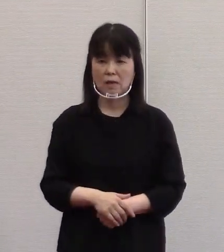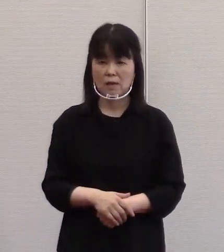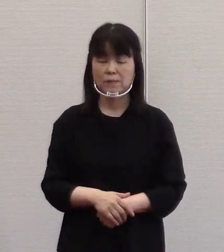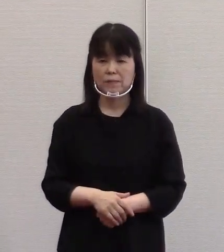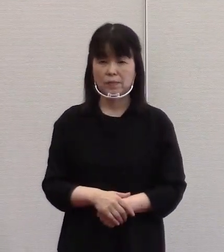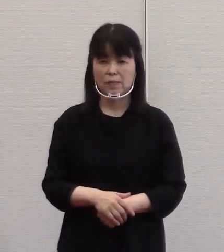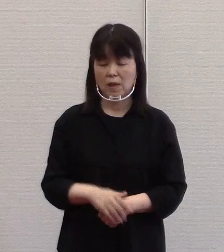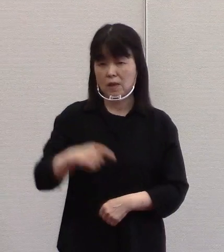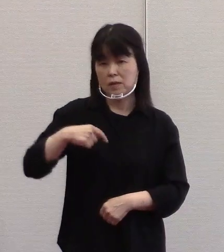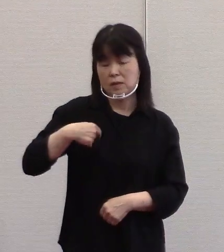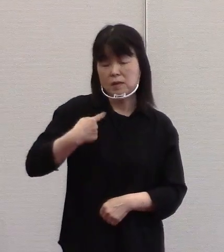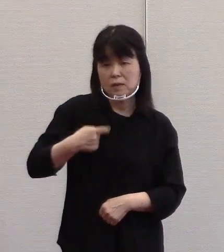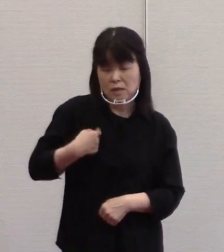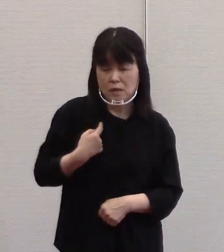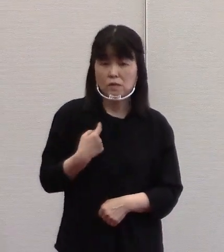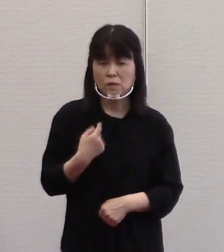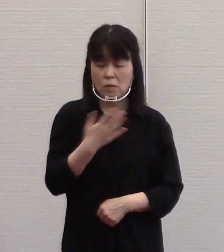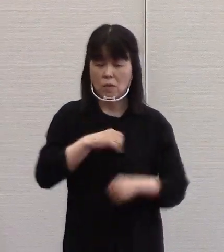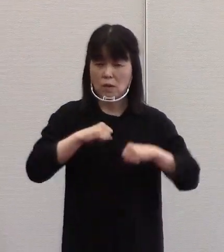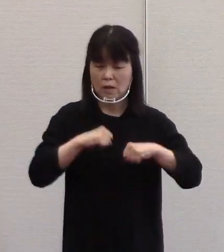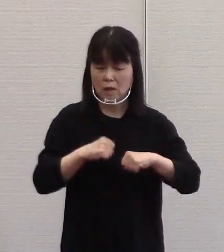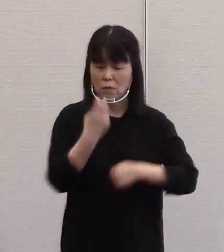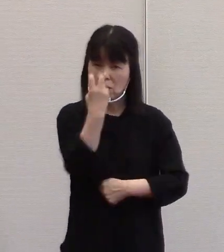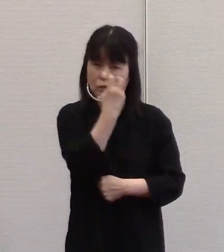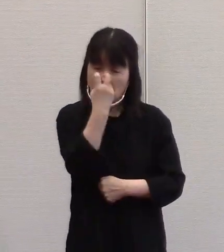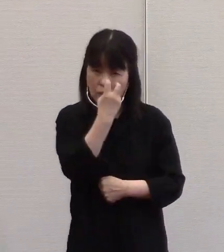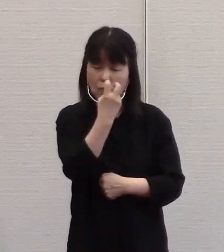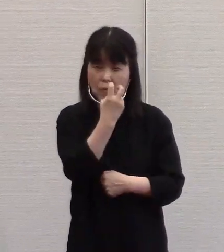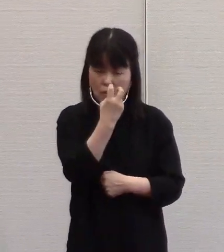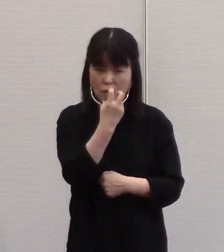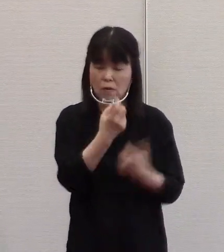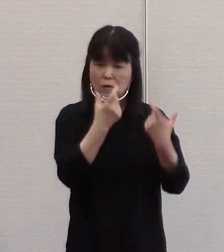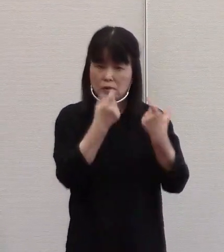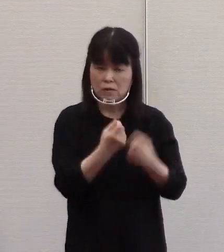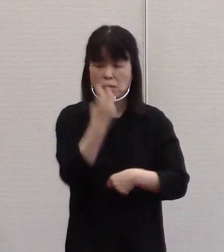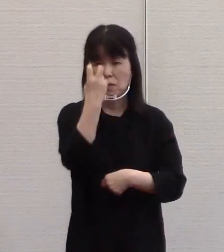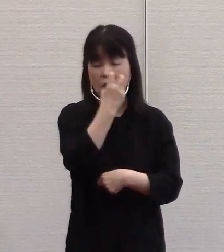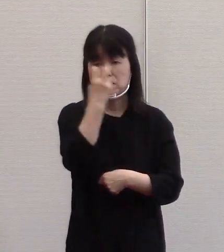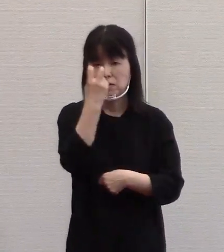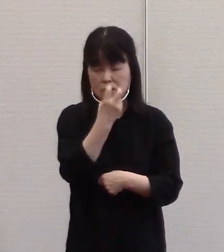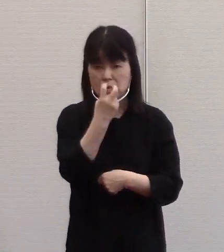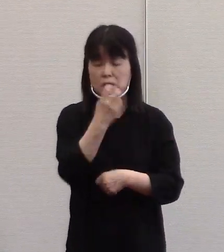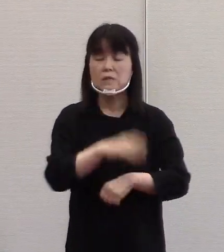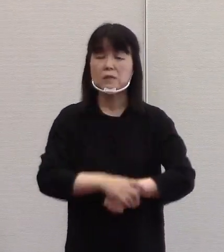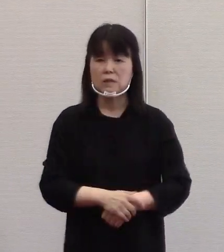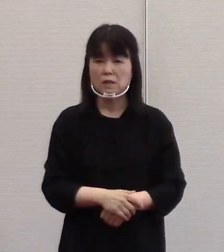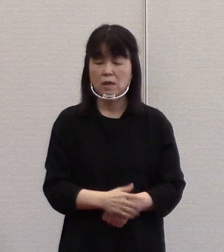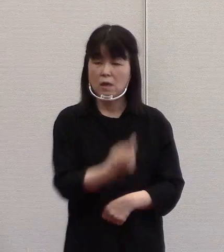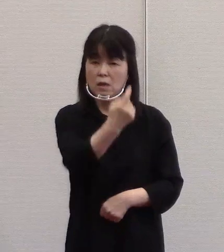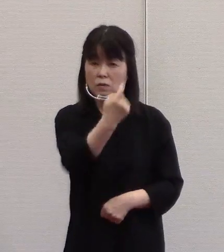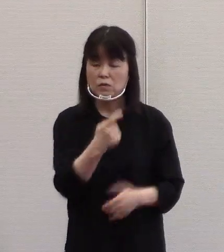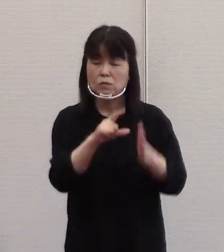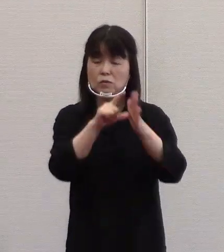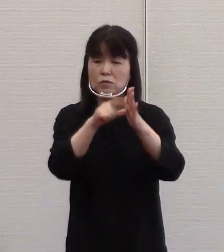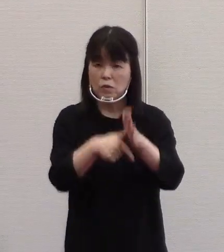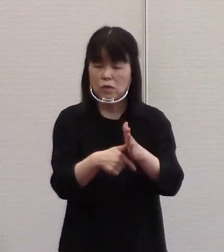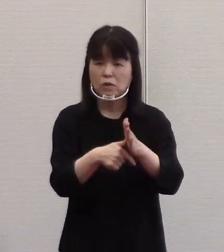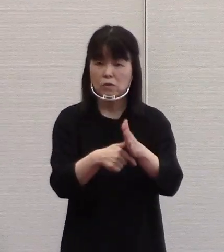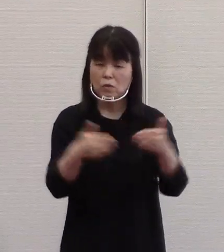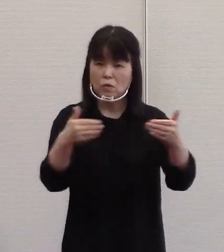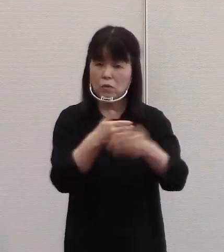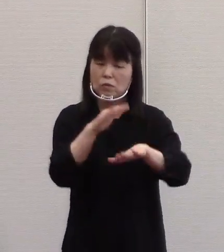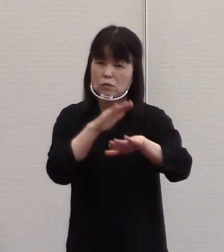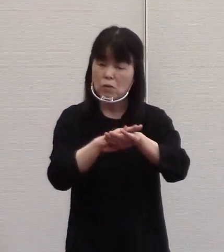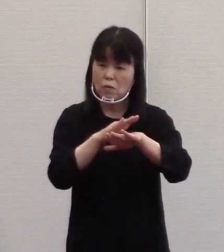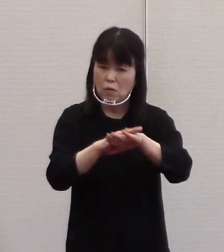らの健康状況等をしっかりと確認しながら、またお越しになるルート等も安全